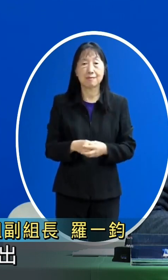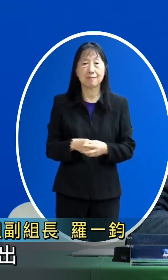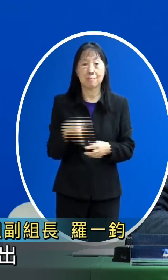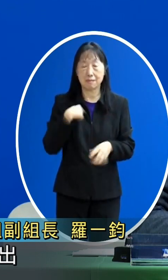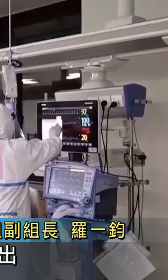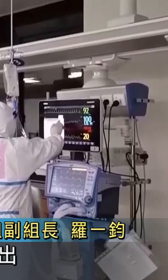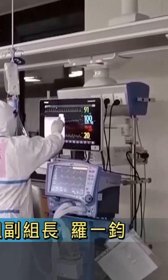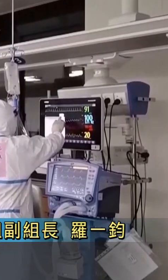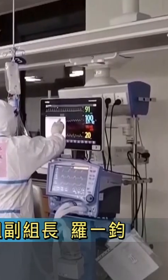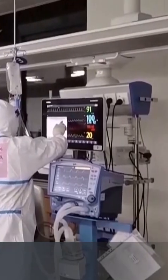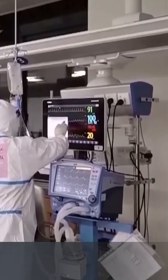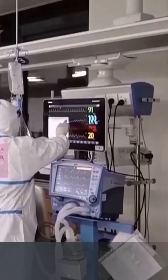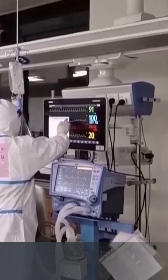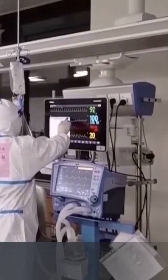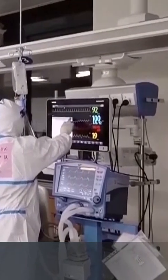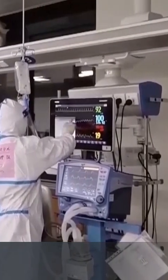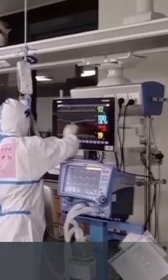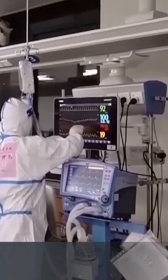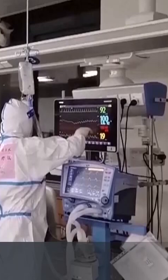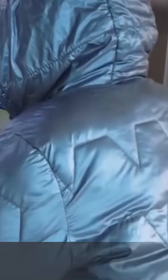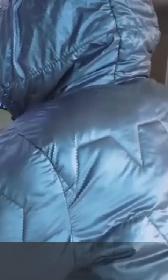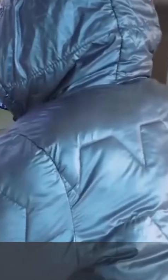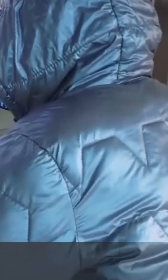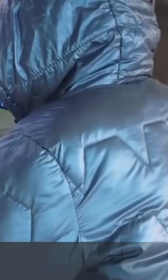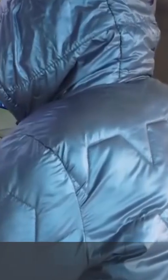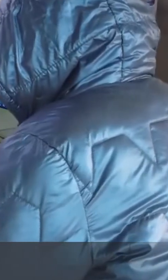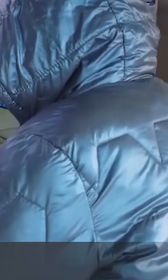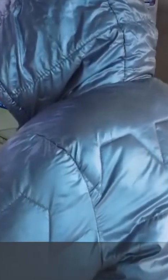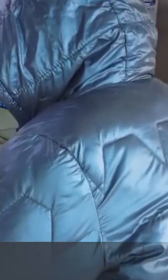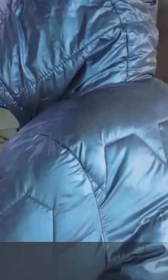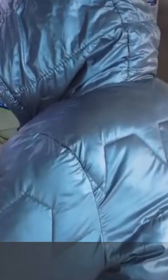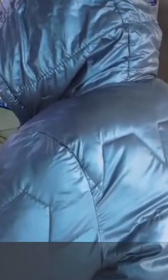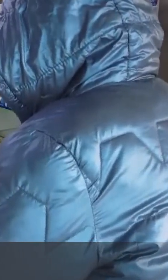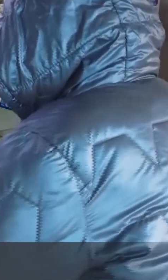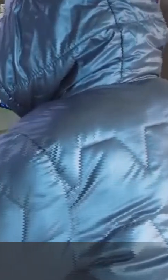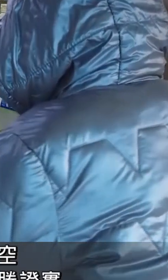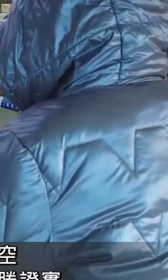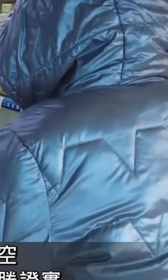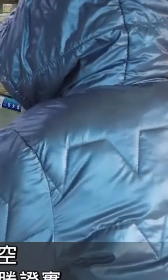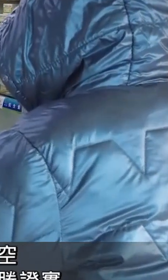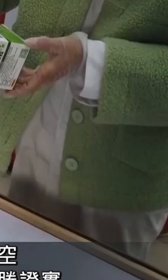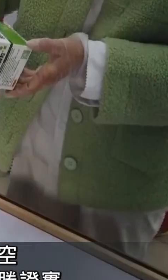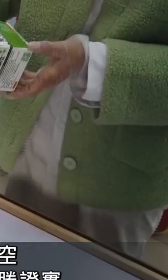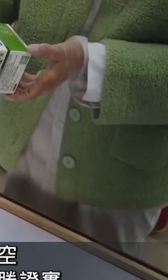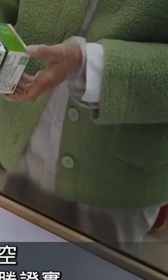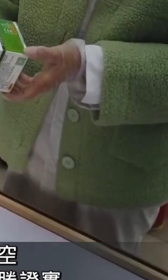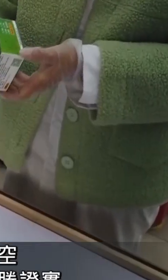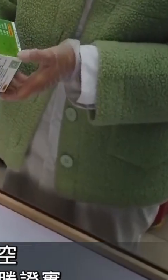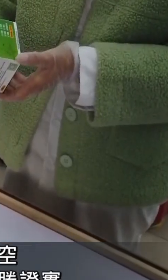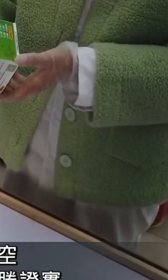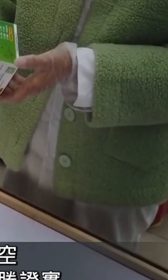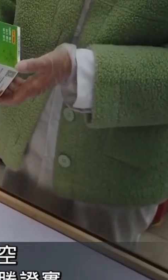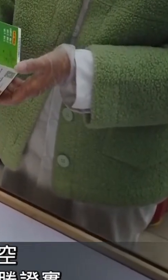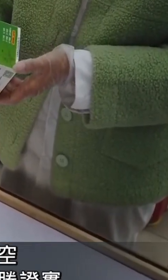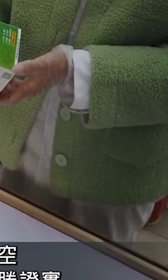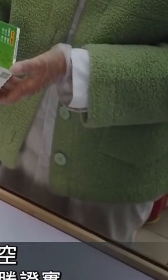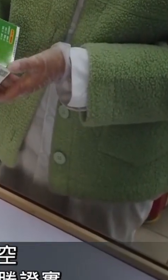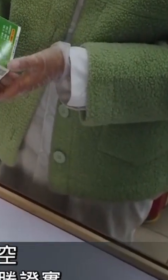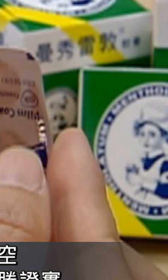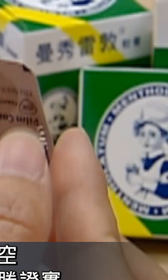注意。 两岸疫情都升温，中国近期出现退烧药抢购潮，就连香港的普拿腾也被抢购一空。对此，疫